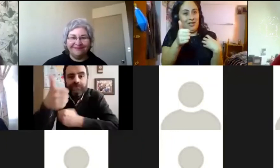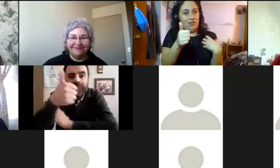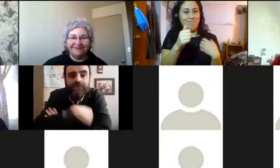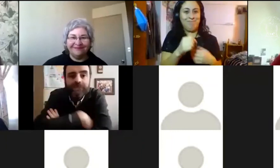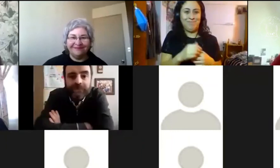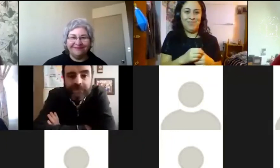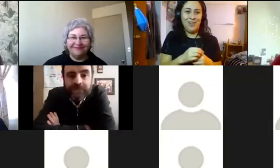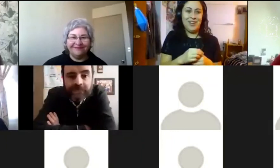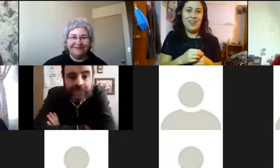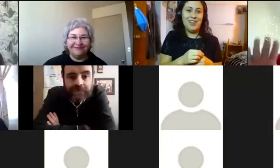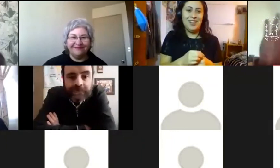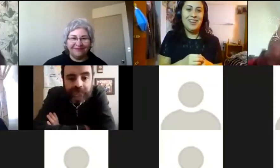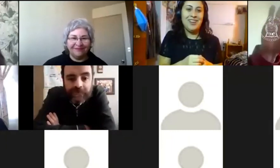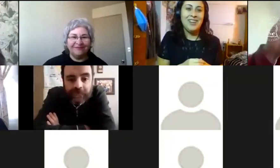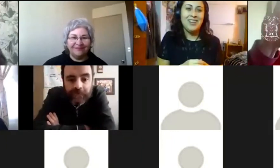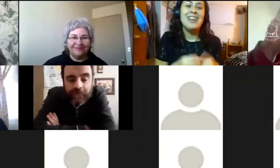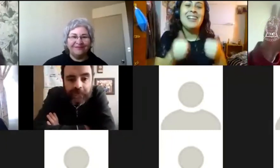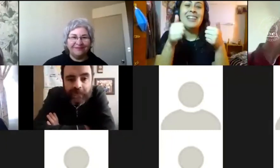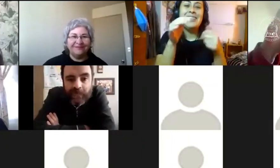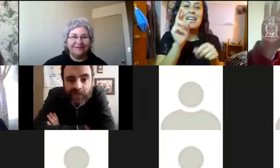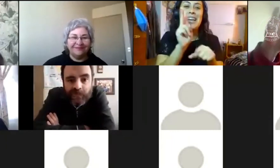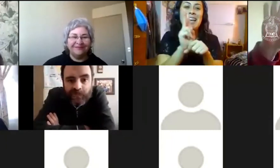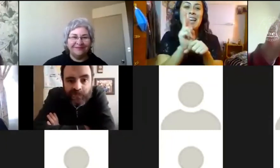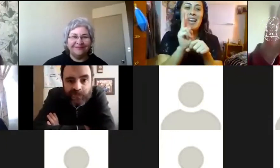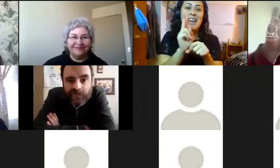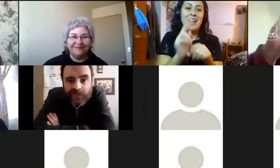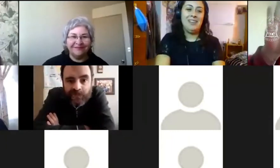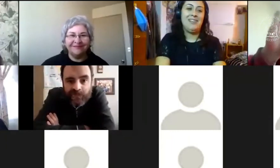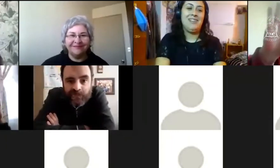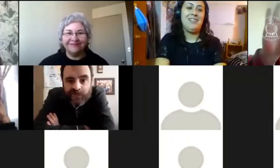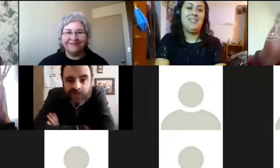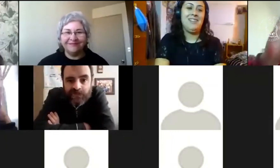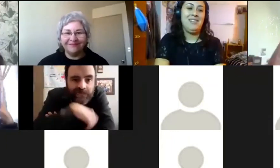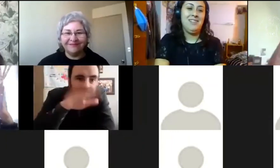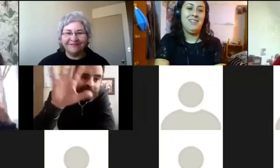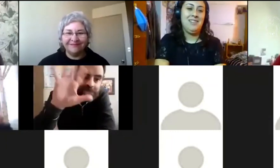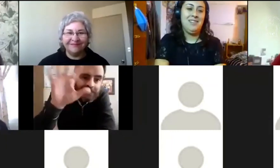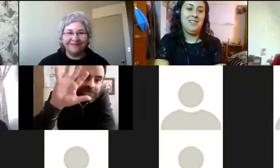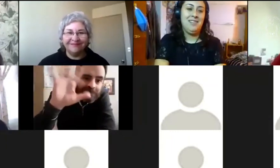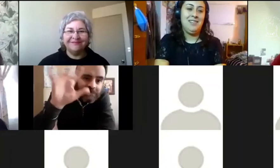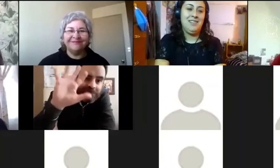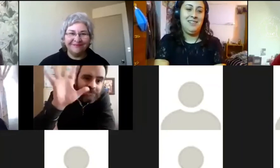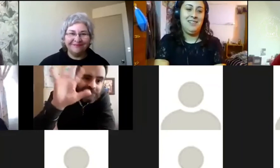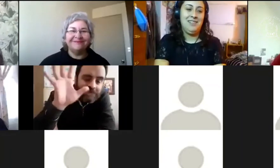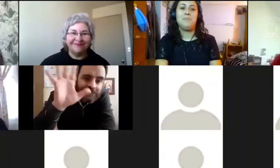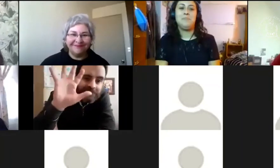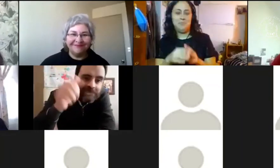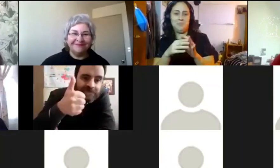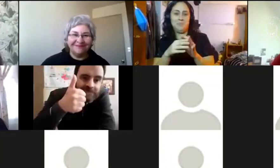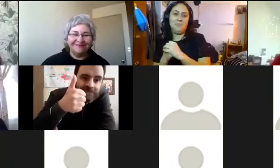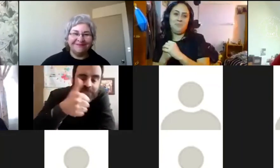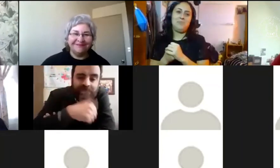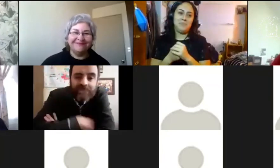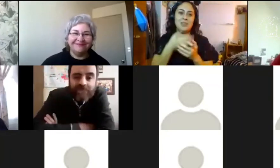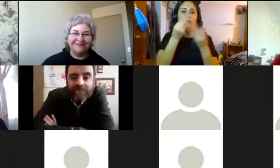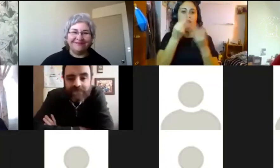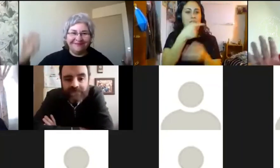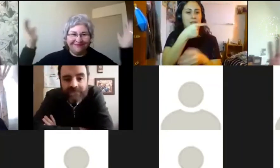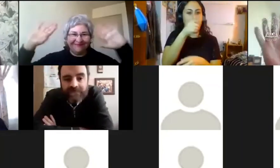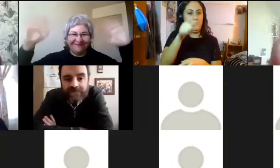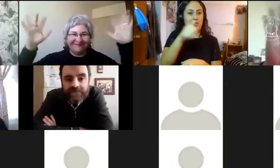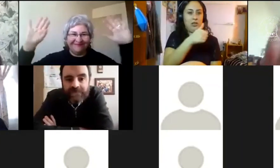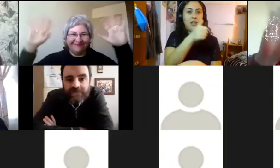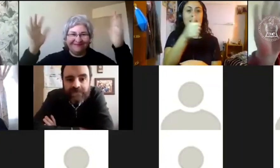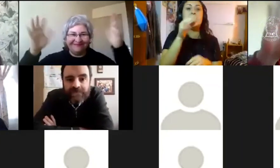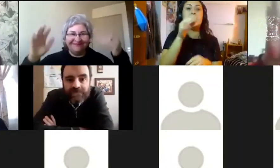en el próximo conversatorio. Que estén muy bien y que tengan una muy buena semana cada una de ustedes y cada uno.